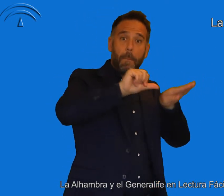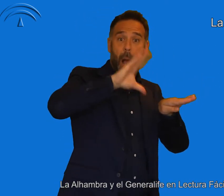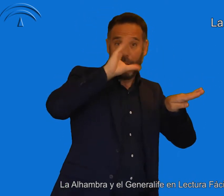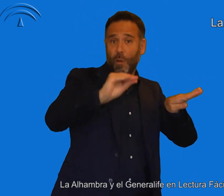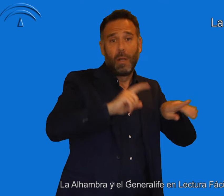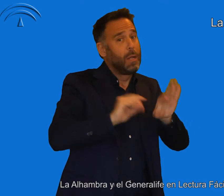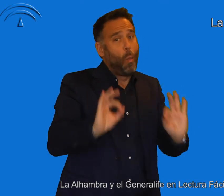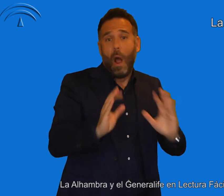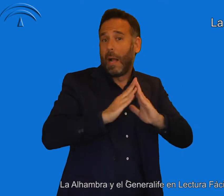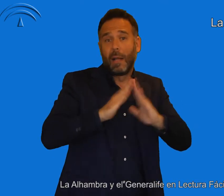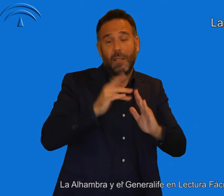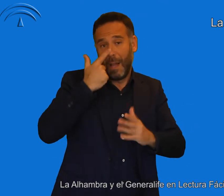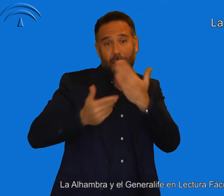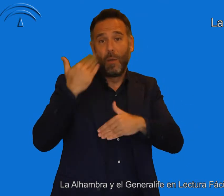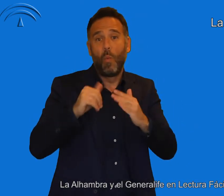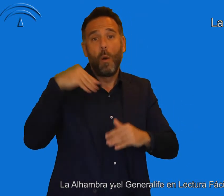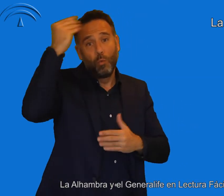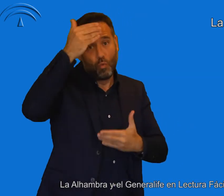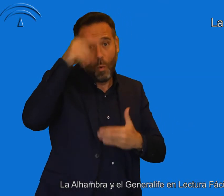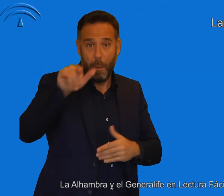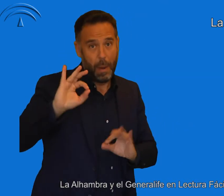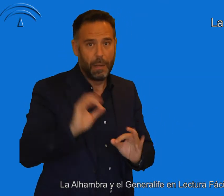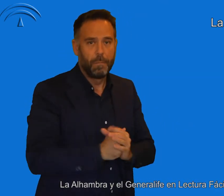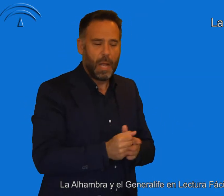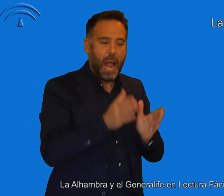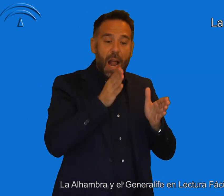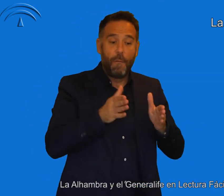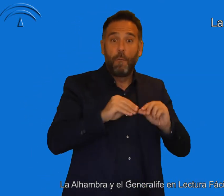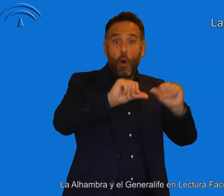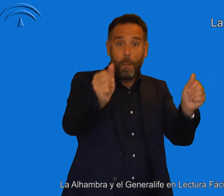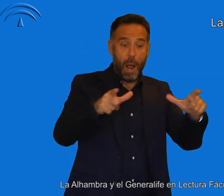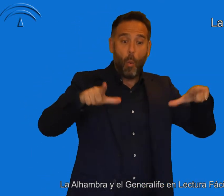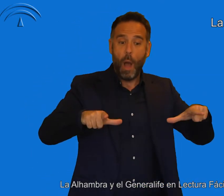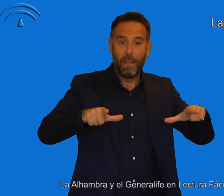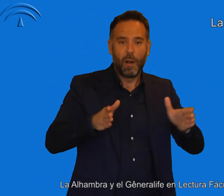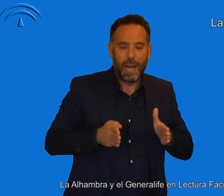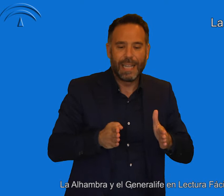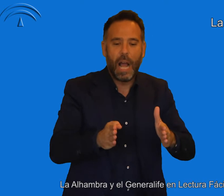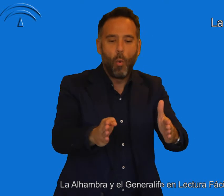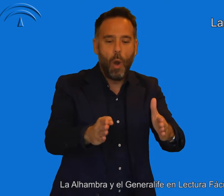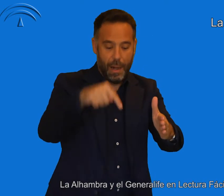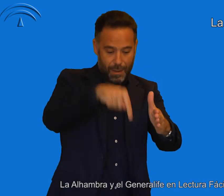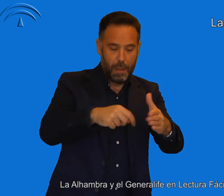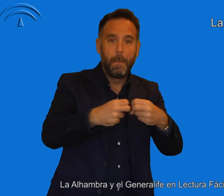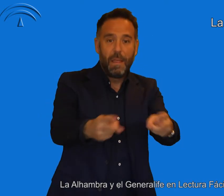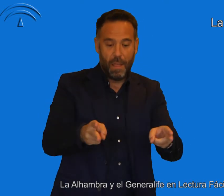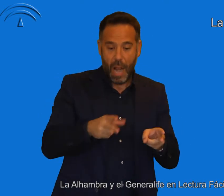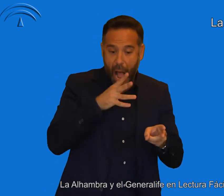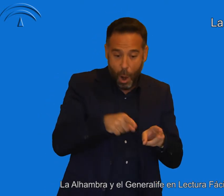distribuidas alrededor del patio, como en todas las casas musulmanas de aquel tiempo. Es rectangular y tiene